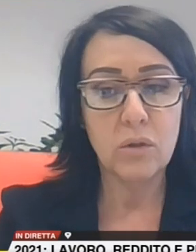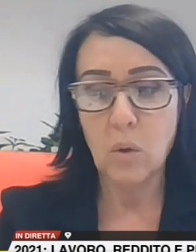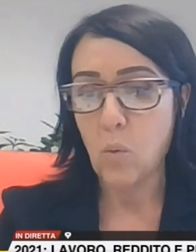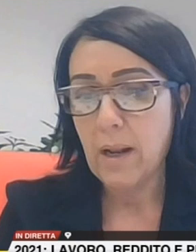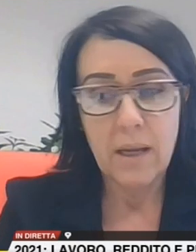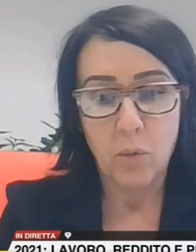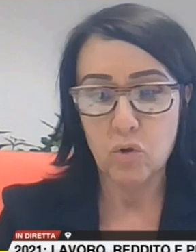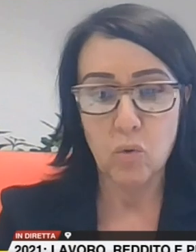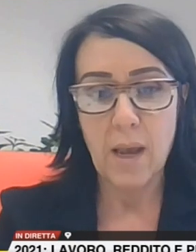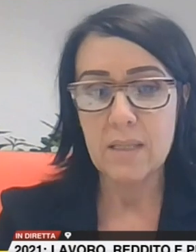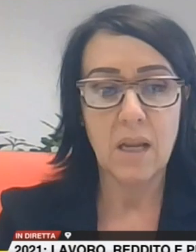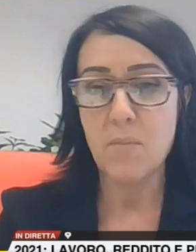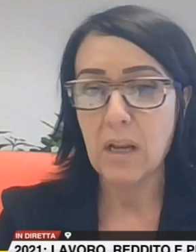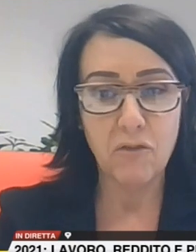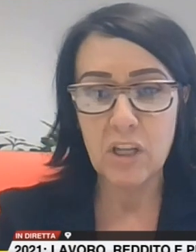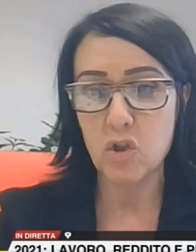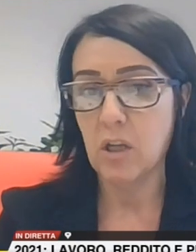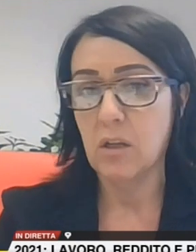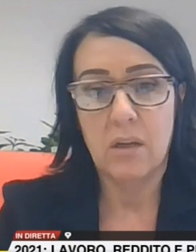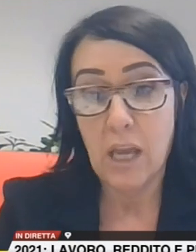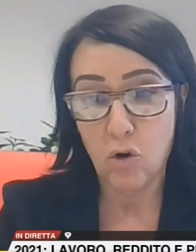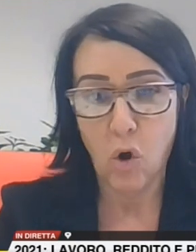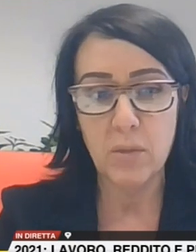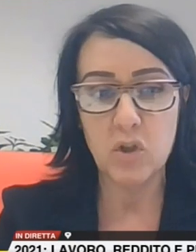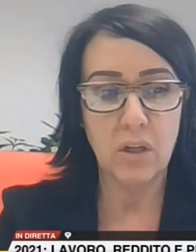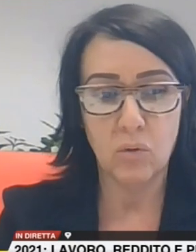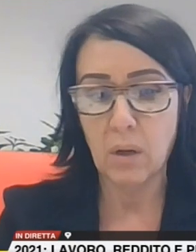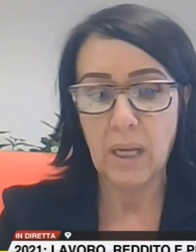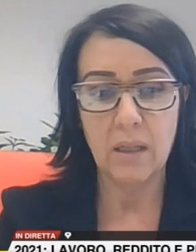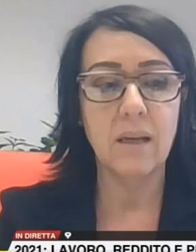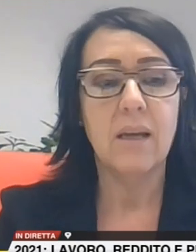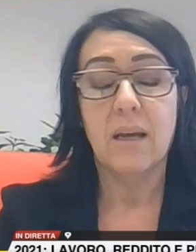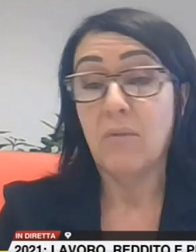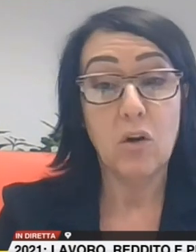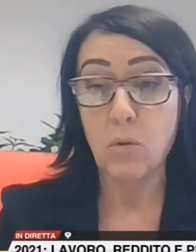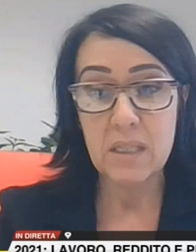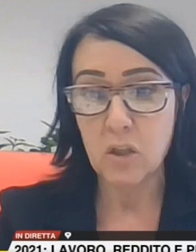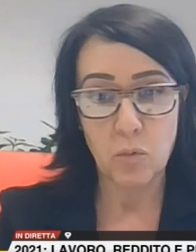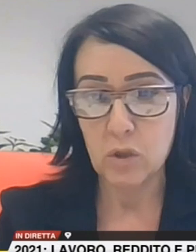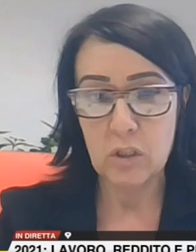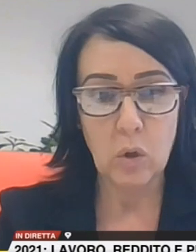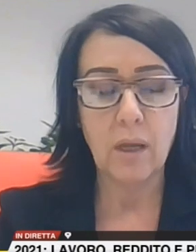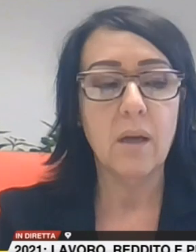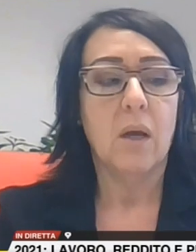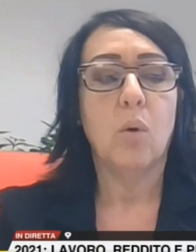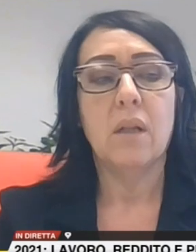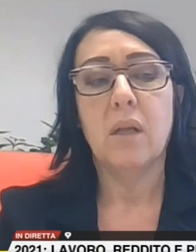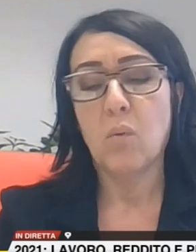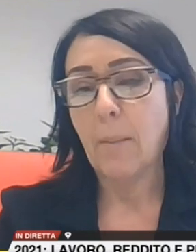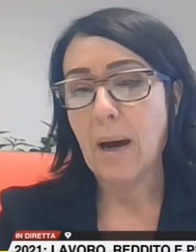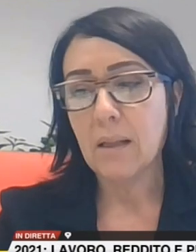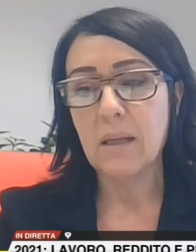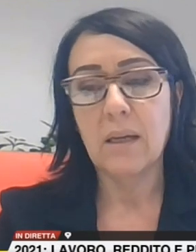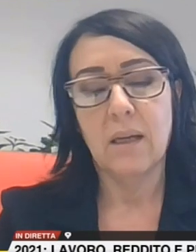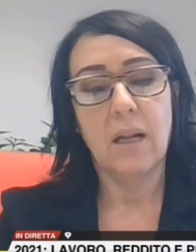tutti quelli che possono essere i benefici economici, naturalmente, ovviamente, che vengono messi a disposizione. Quindi